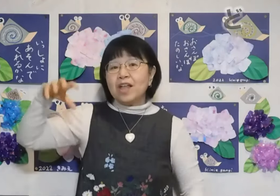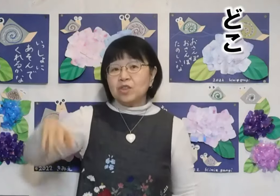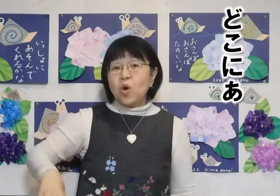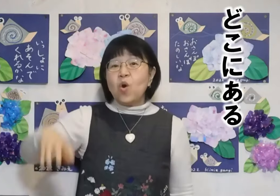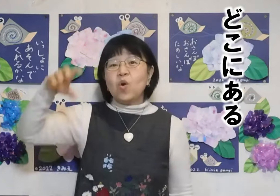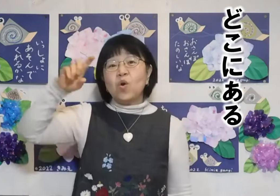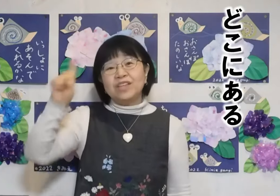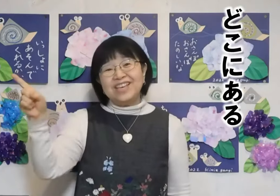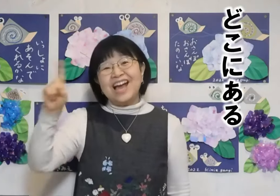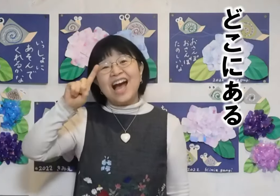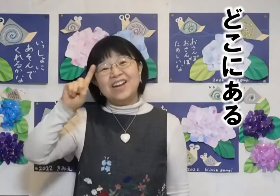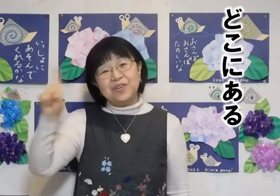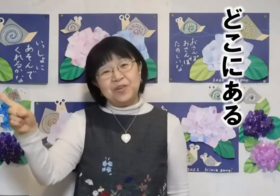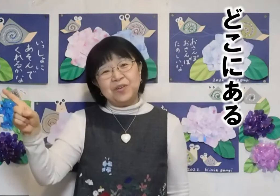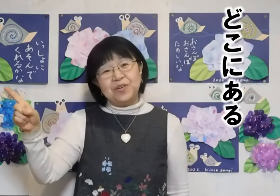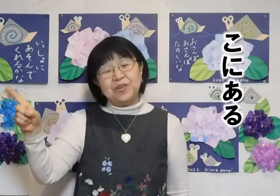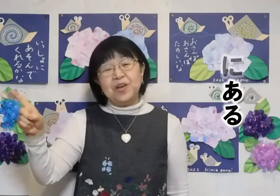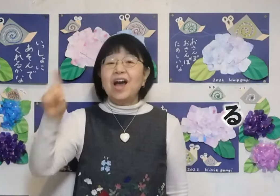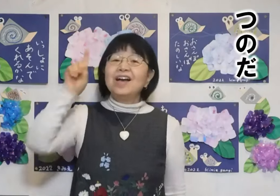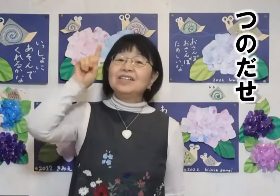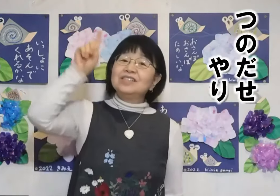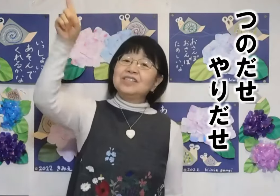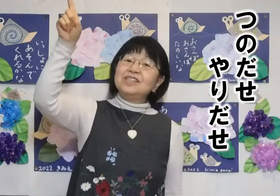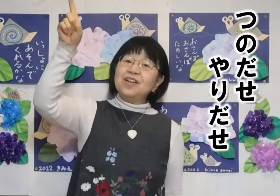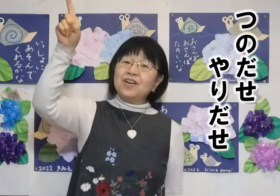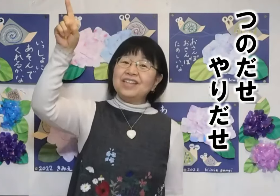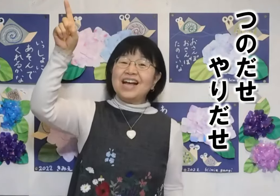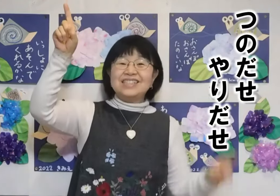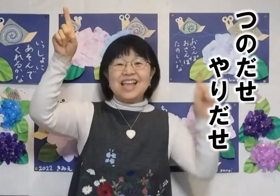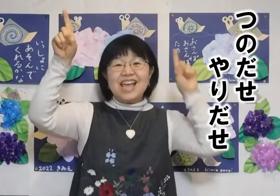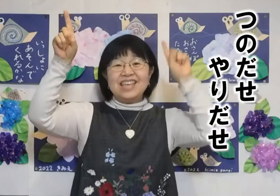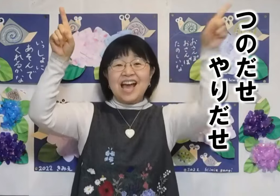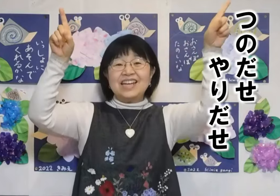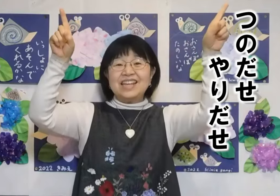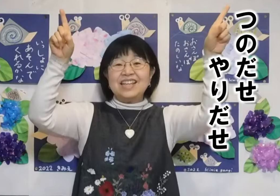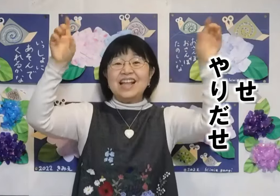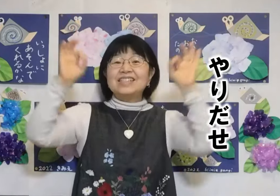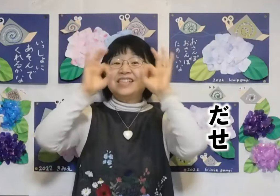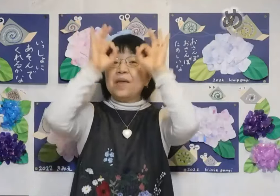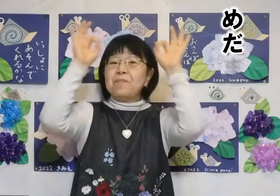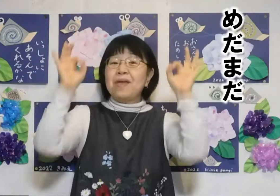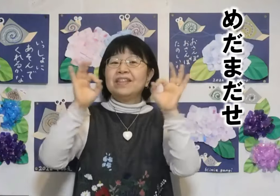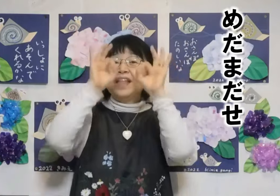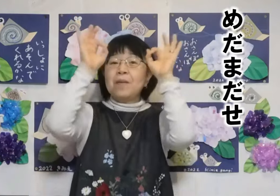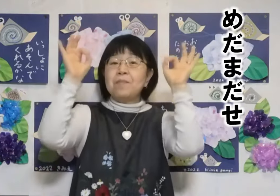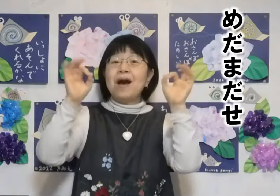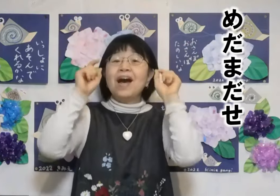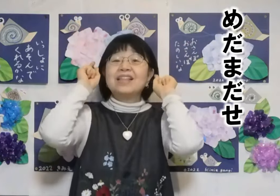どこにある、角出せ槍出せ目玉出